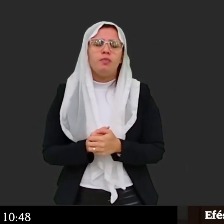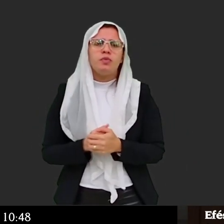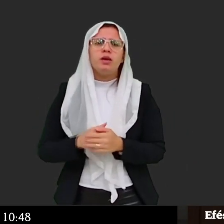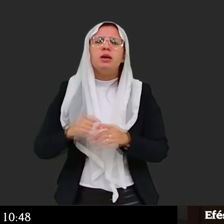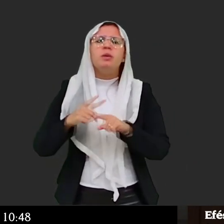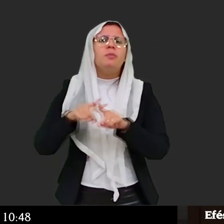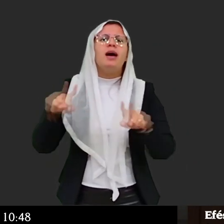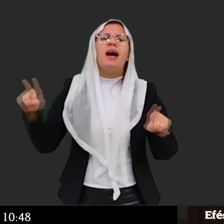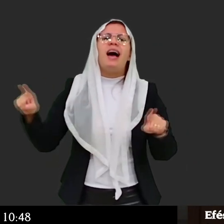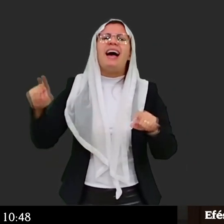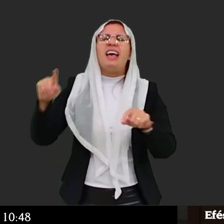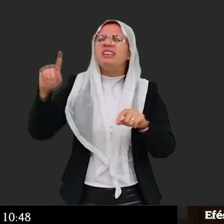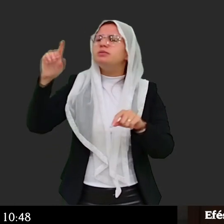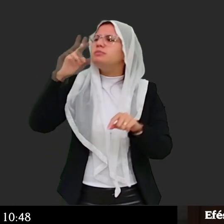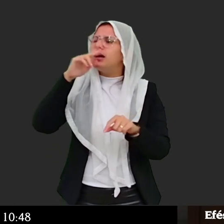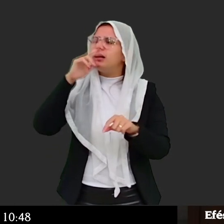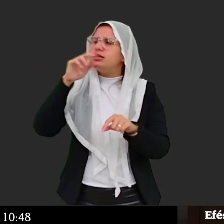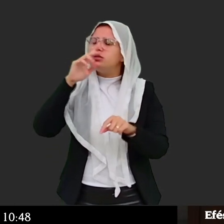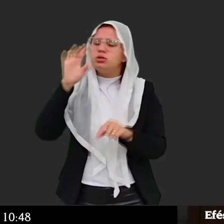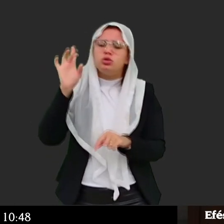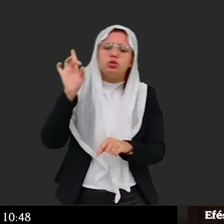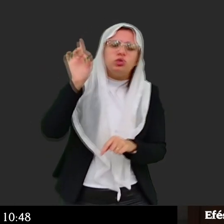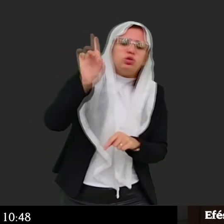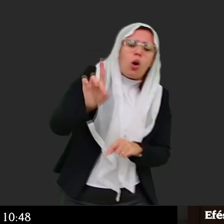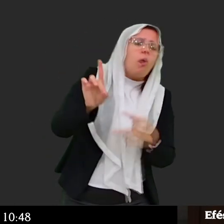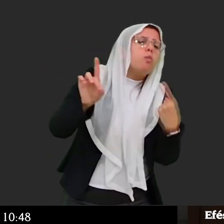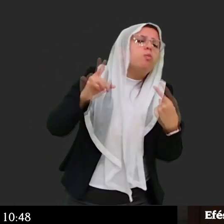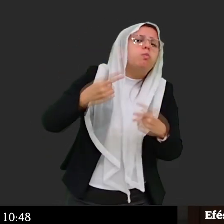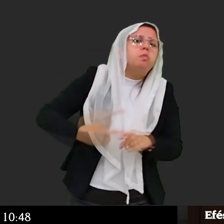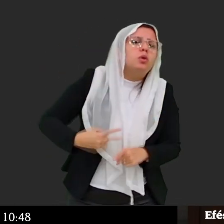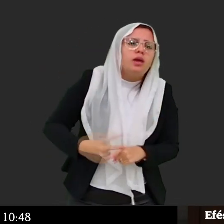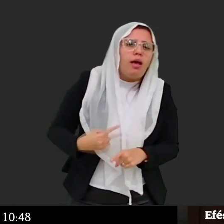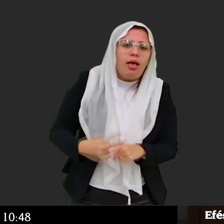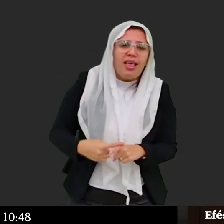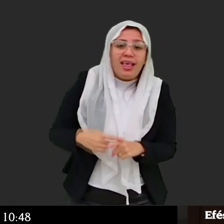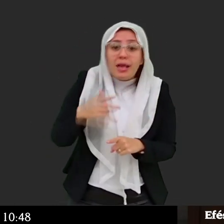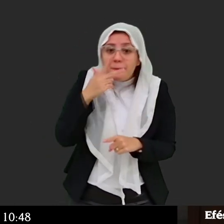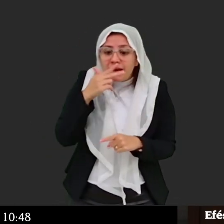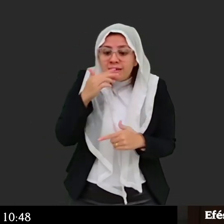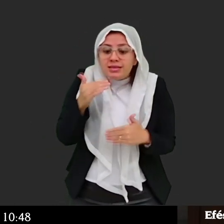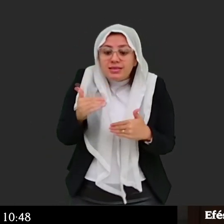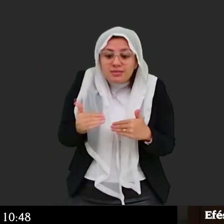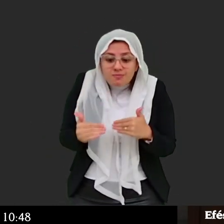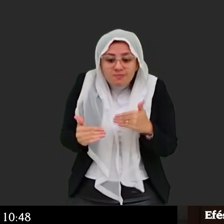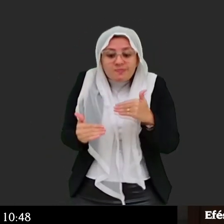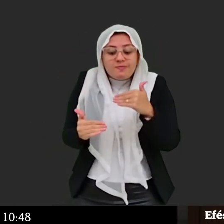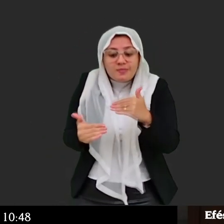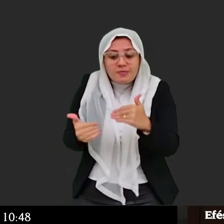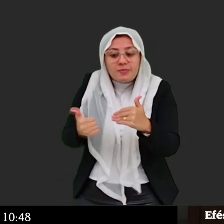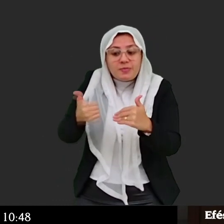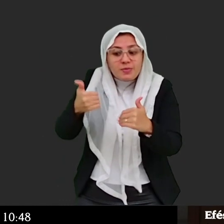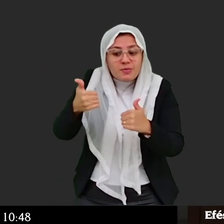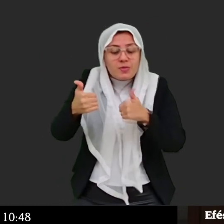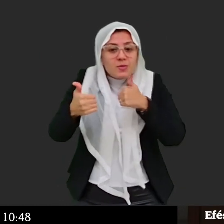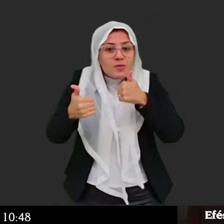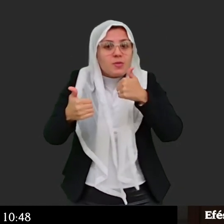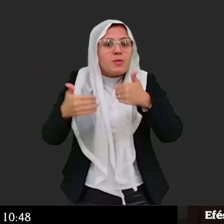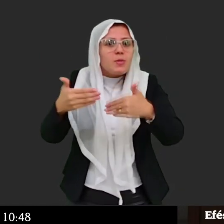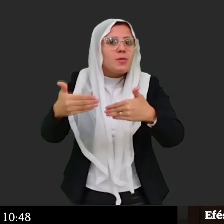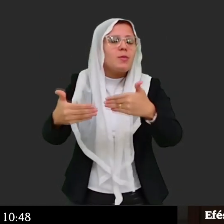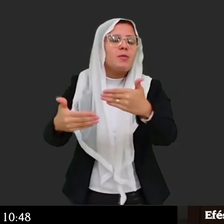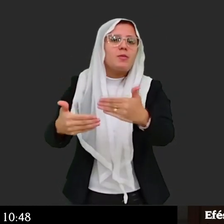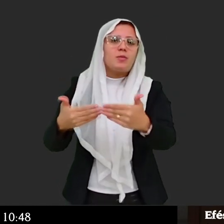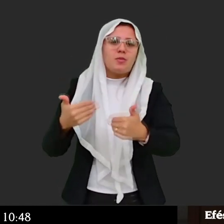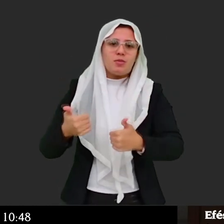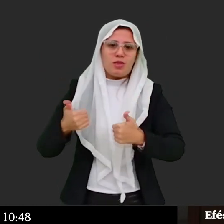ele quer o aperfeiçoamento dos santos. E este aperfeiçoamento é para